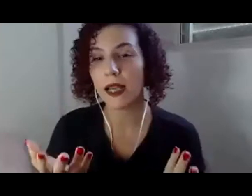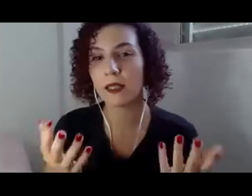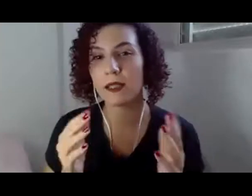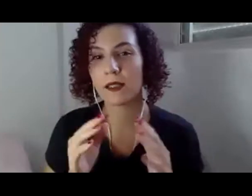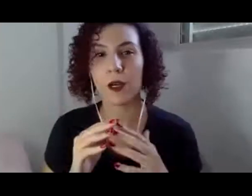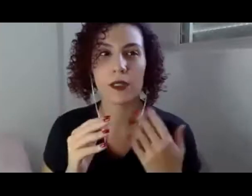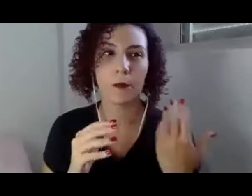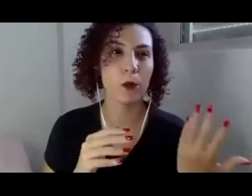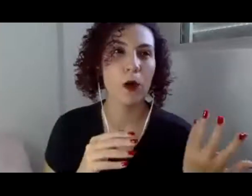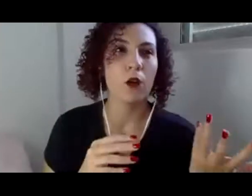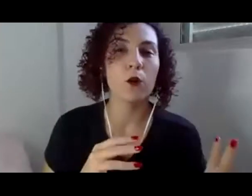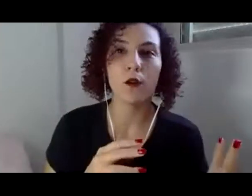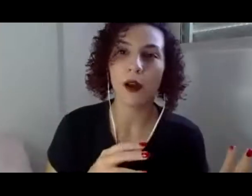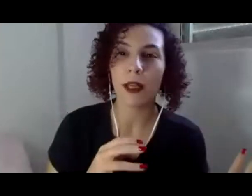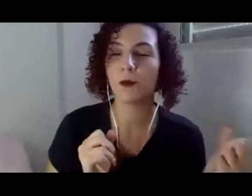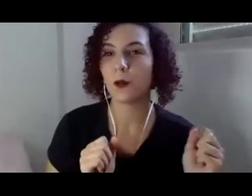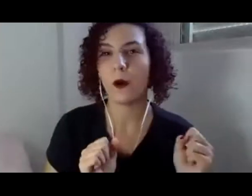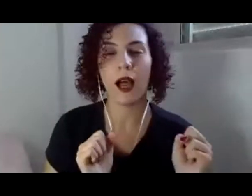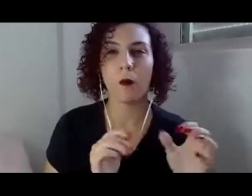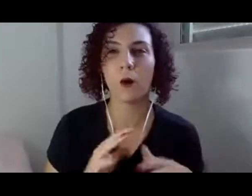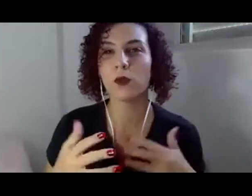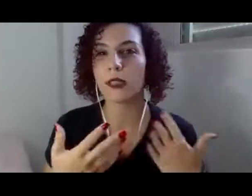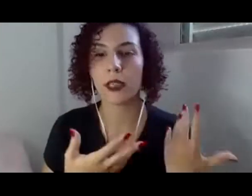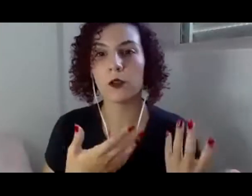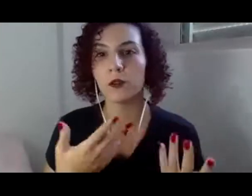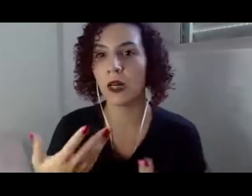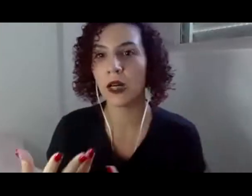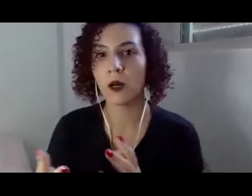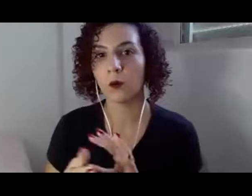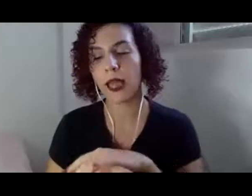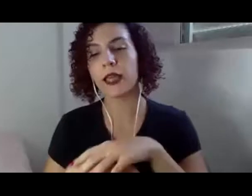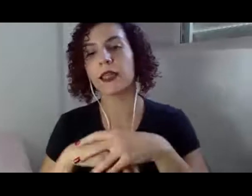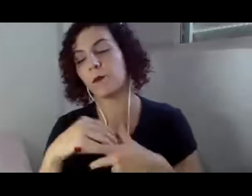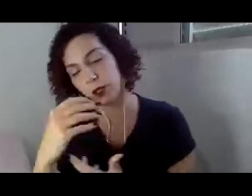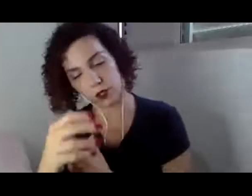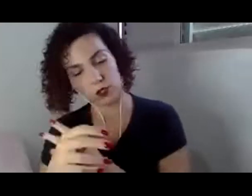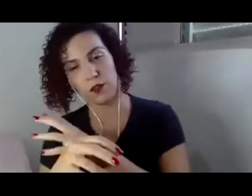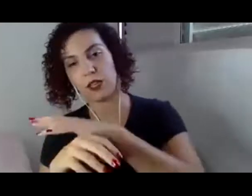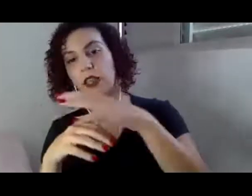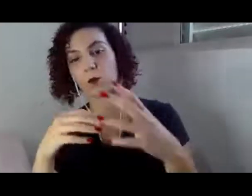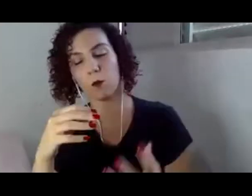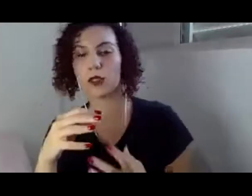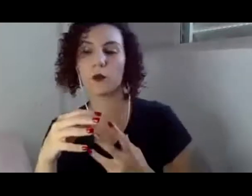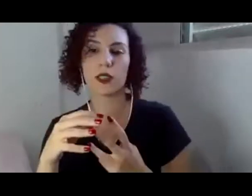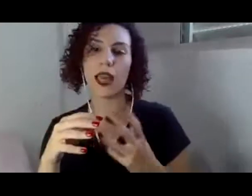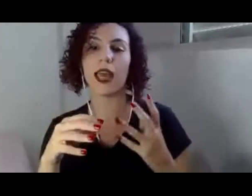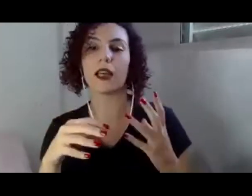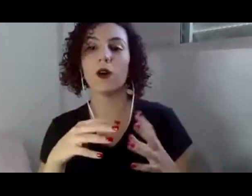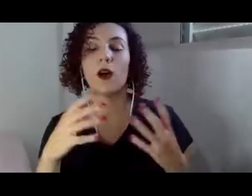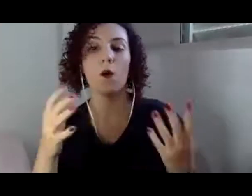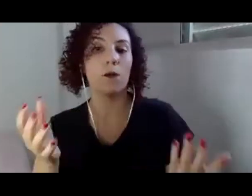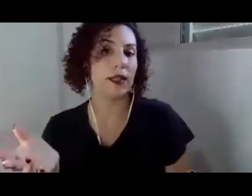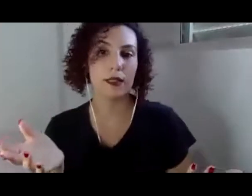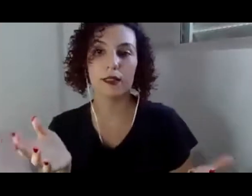Algumas semelhanças, assim, por exemplo, no alfabeto manual, algum desenho de mão, né? Que depois a gente vai ver que tem um nomezinho